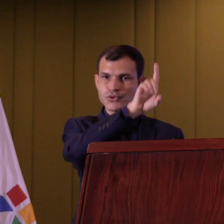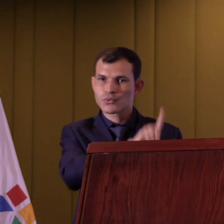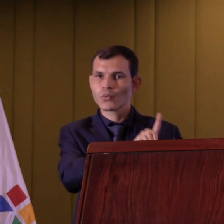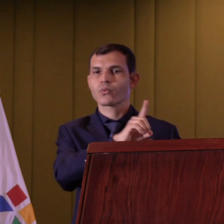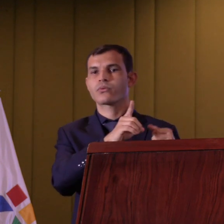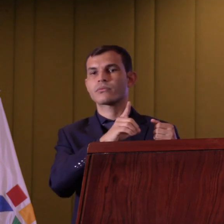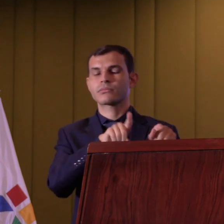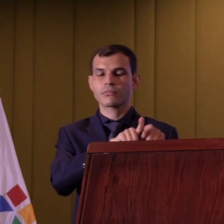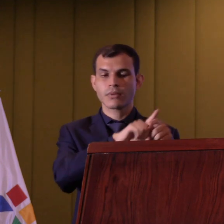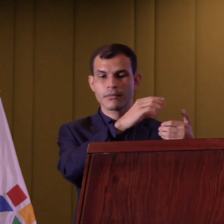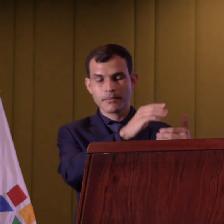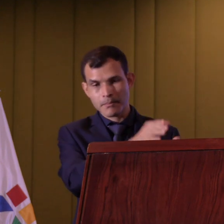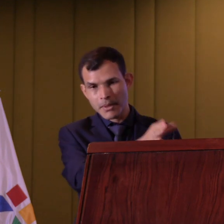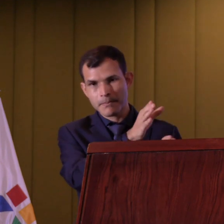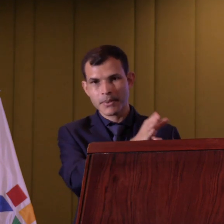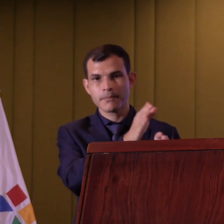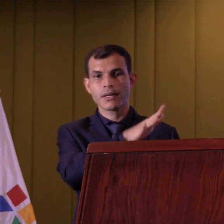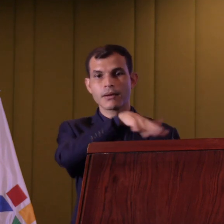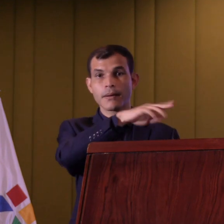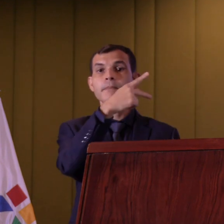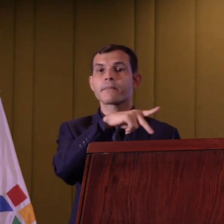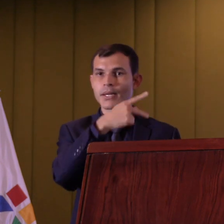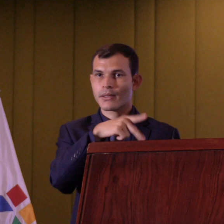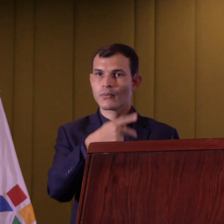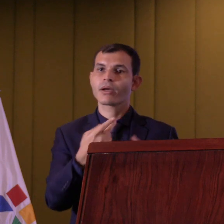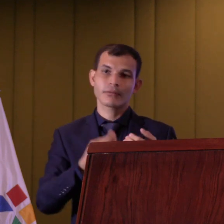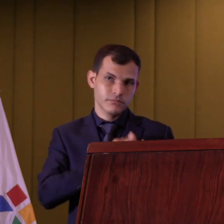meu amigo embaixador Cáceres, aqui presente,